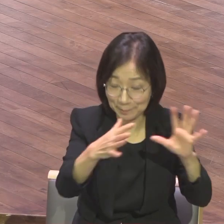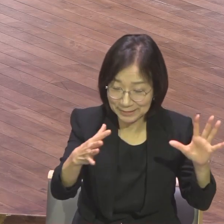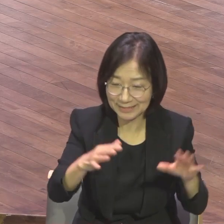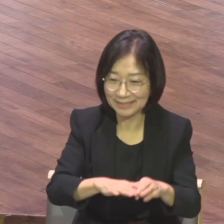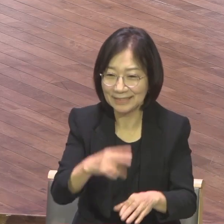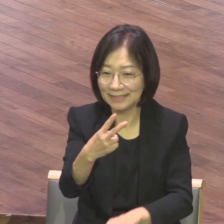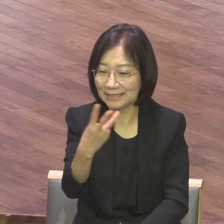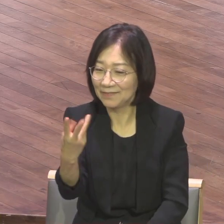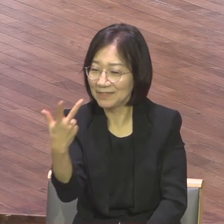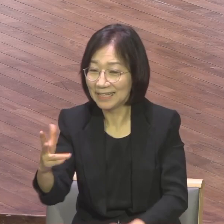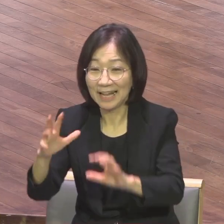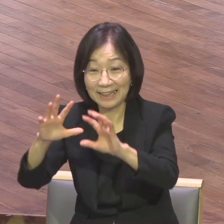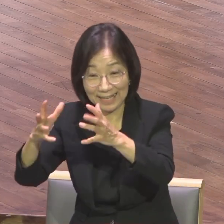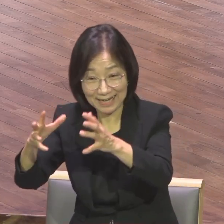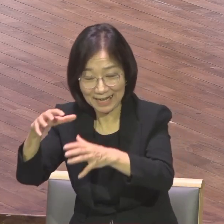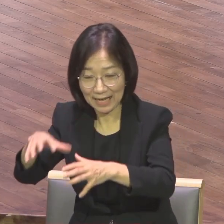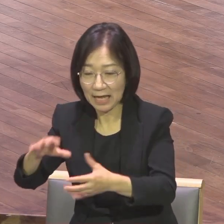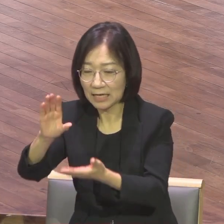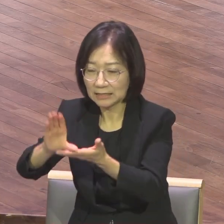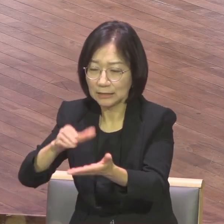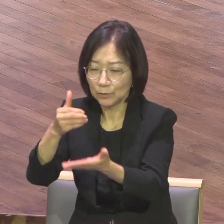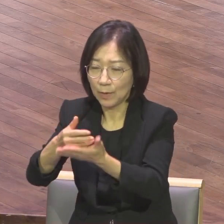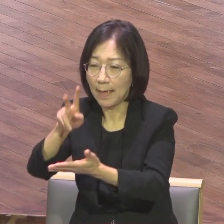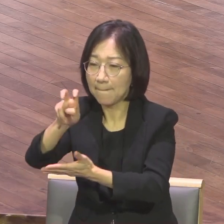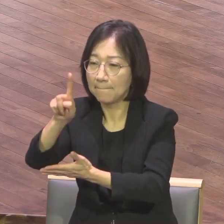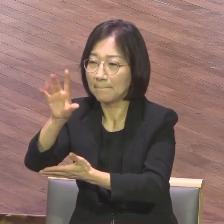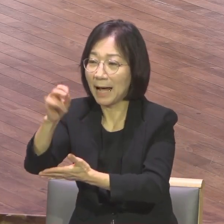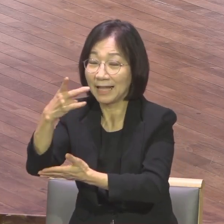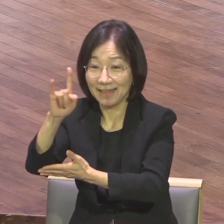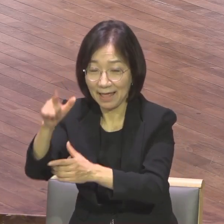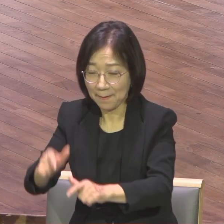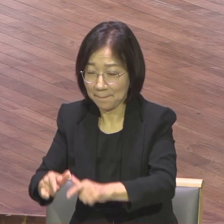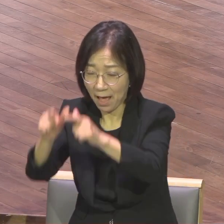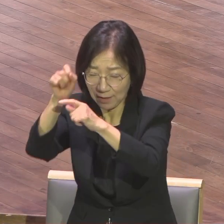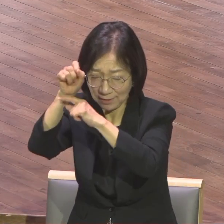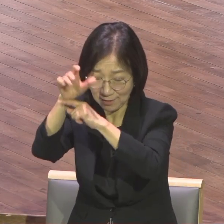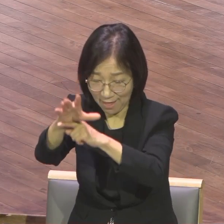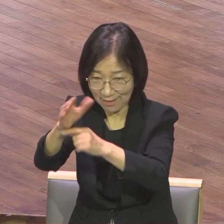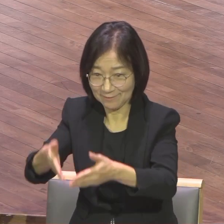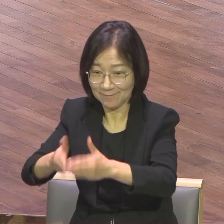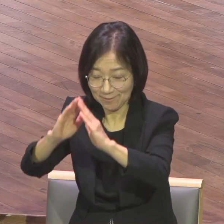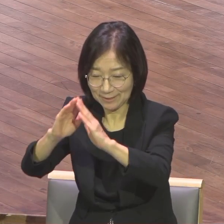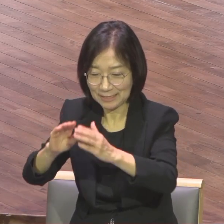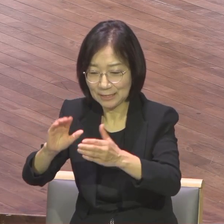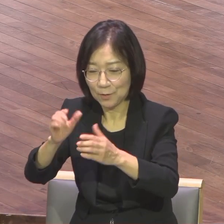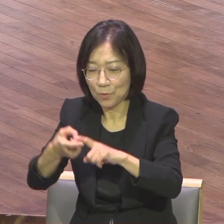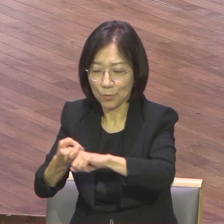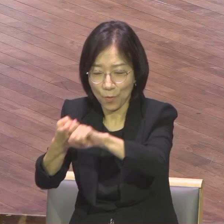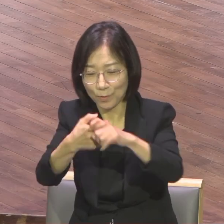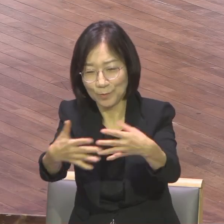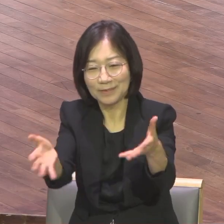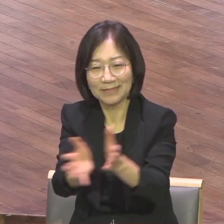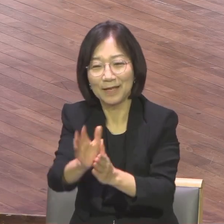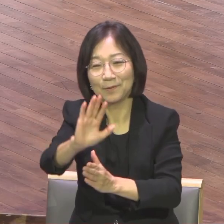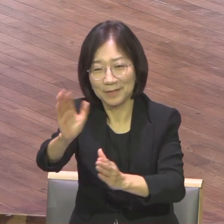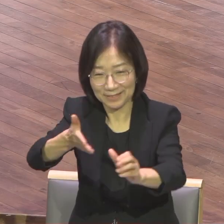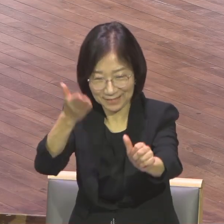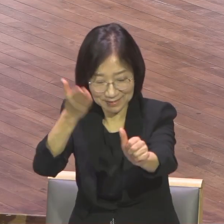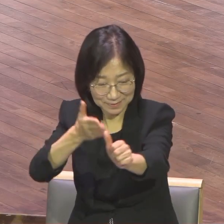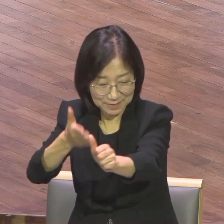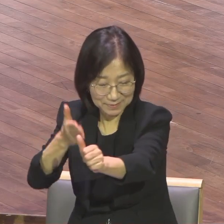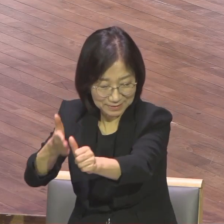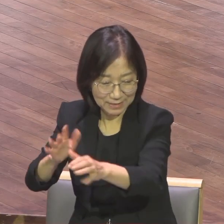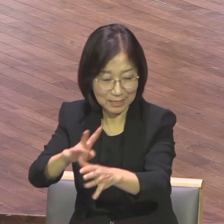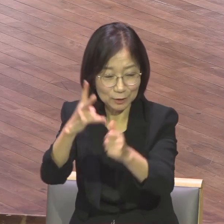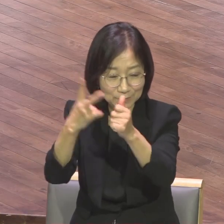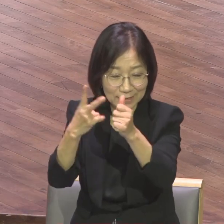그리스도의 절대 망대를 세우는 오직 그리스도의 공동체 되기를 주님으로 축복합니다. 두 번째로 치유와 회복의